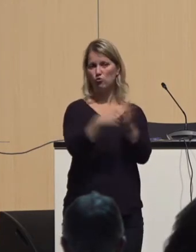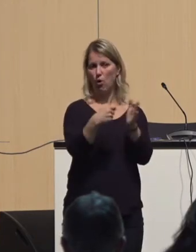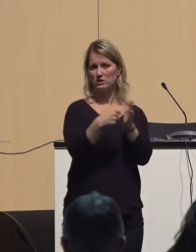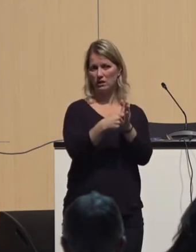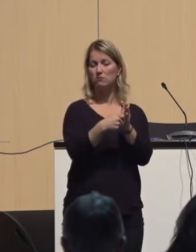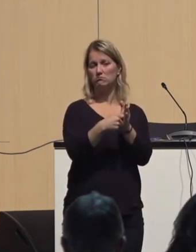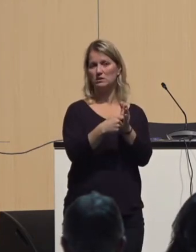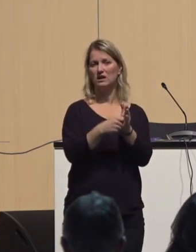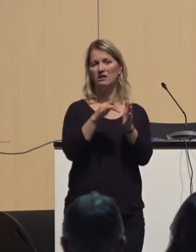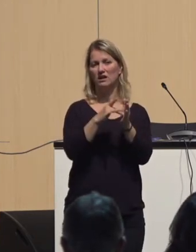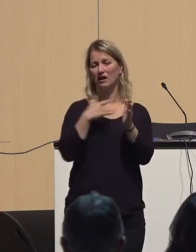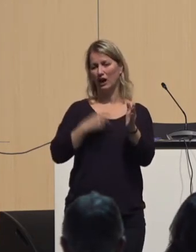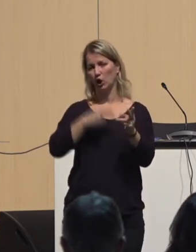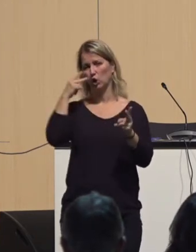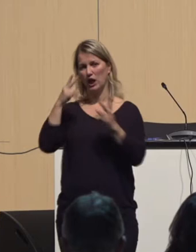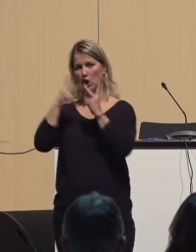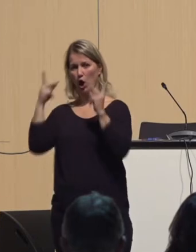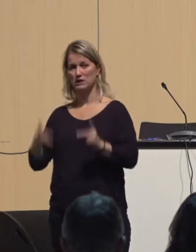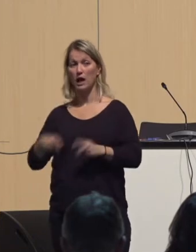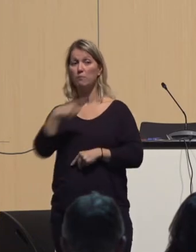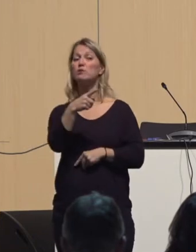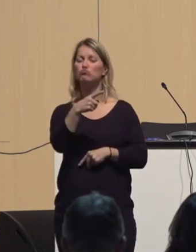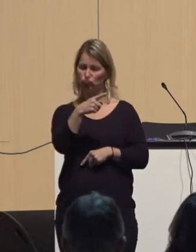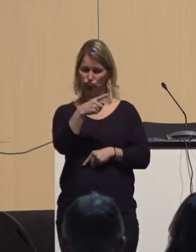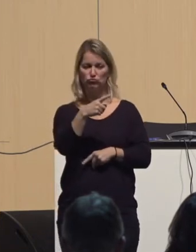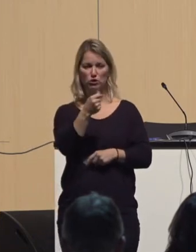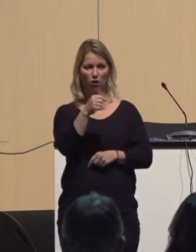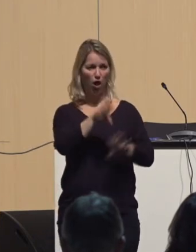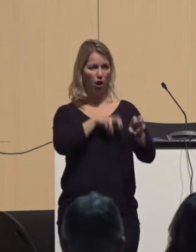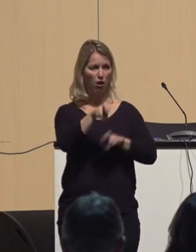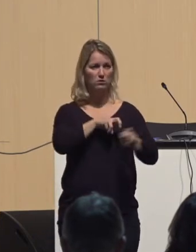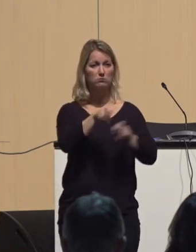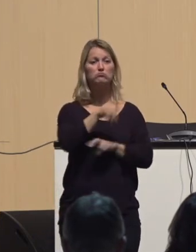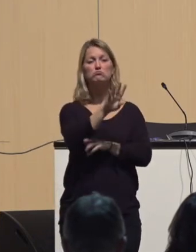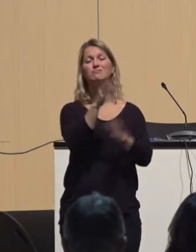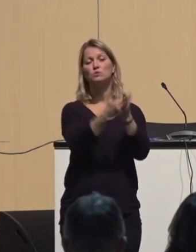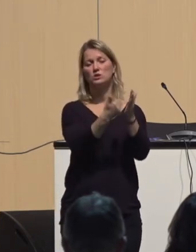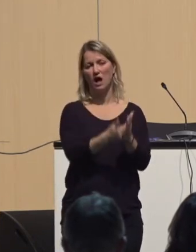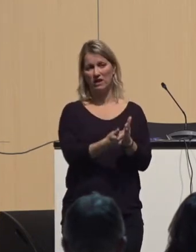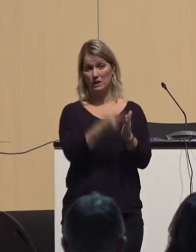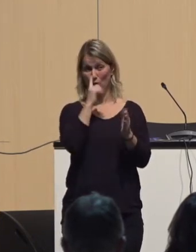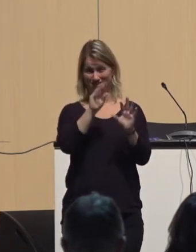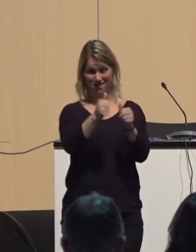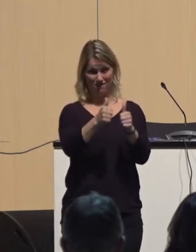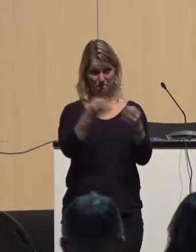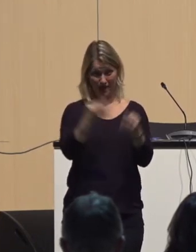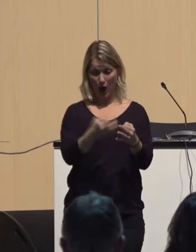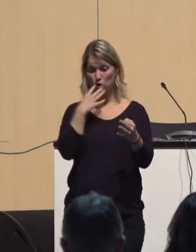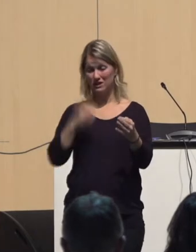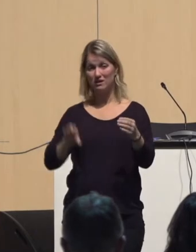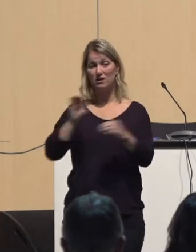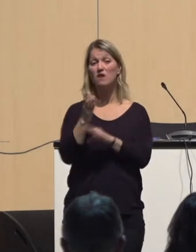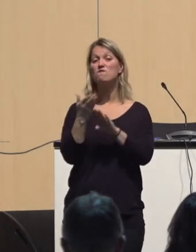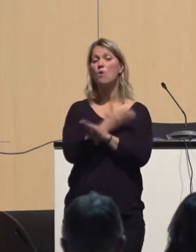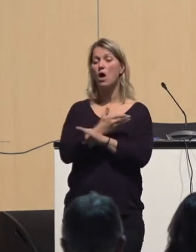genehmigten Hygienekonzept erforderlichen Maßnahmen nachweisen. Es besteht kein Rechtsanspruch. Benötigte Hilfen sollten vor Beginn des Marktes mit der